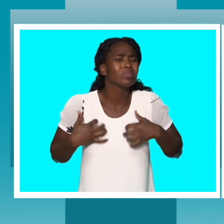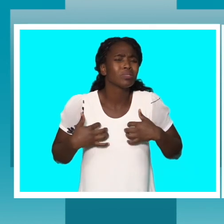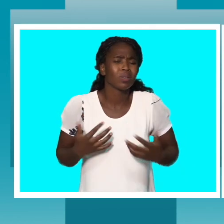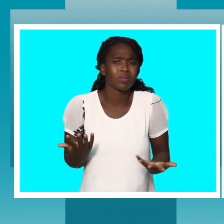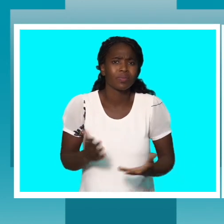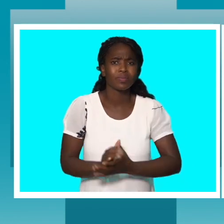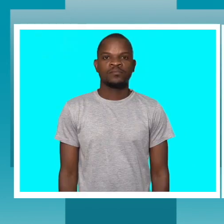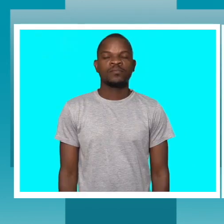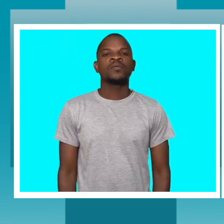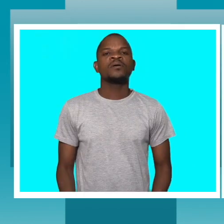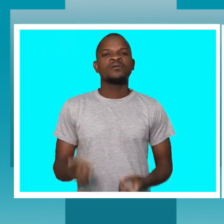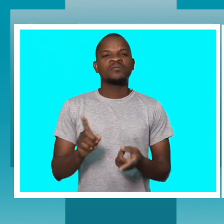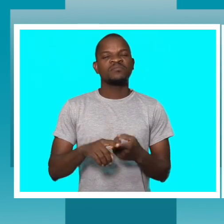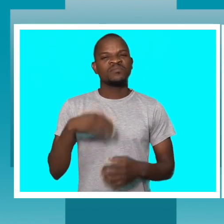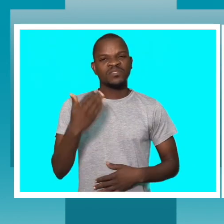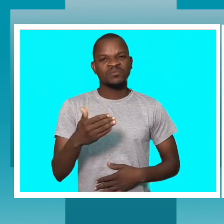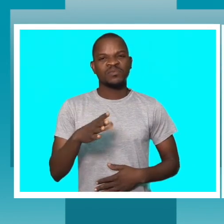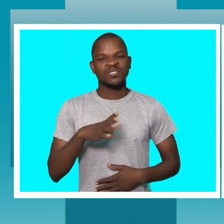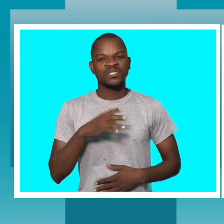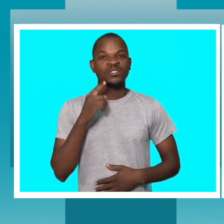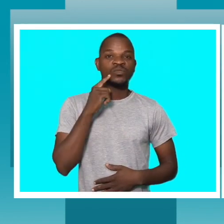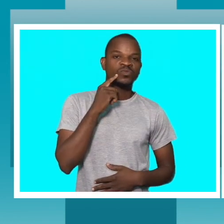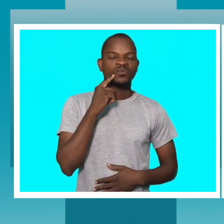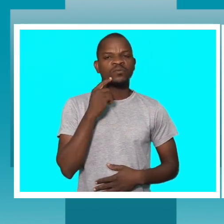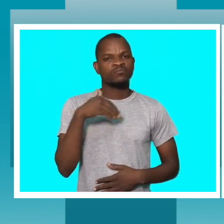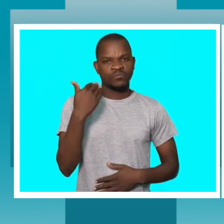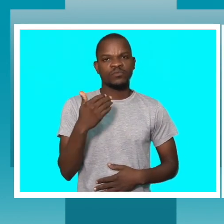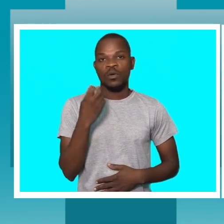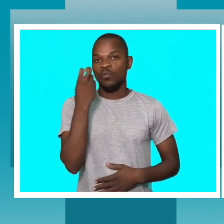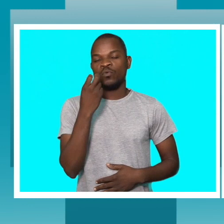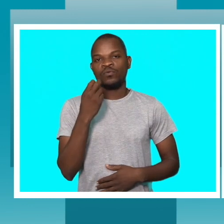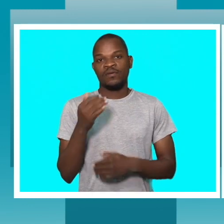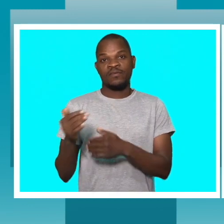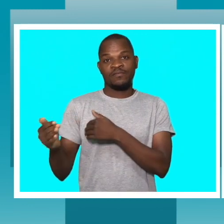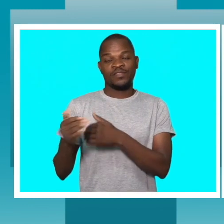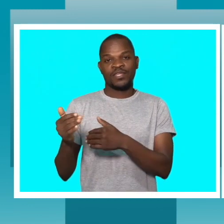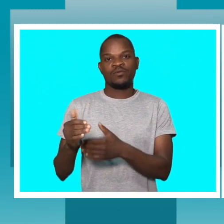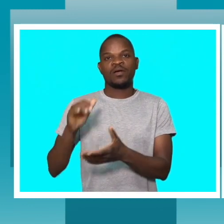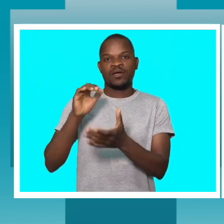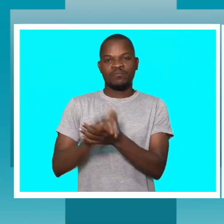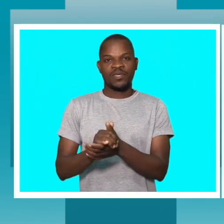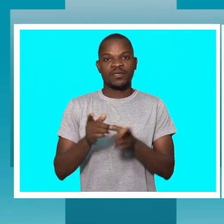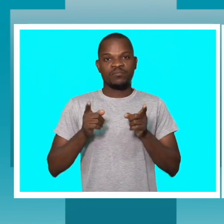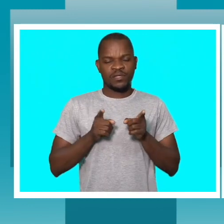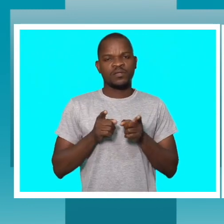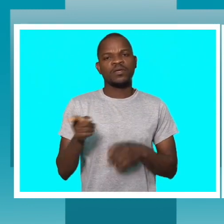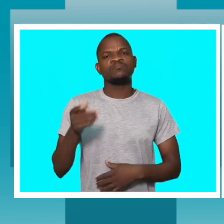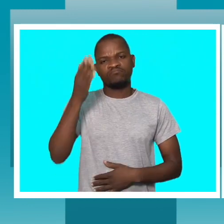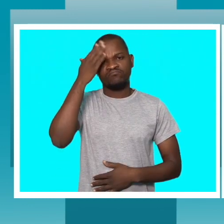preocupações? Quando tenho uma dúvida, vou ter uma amiga vizinha que